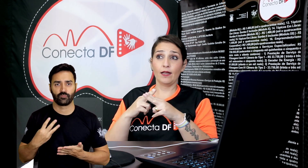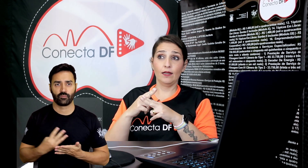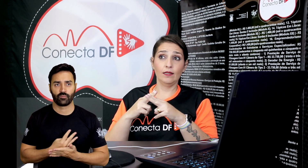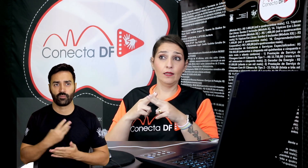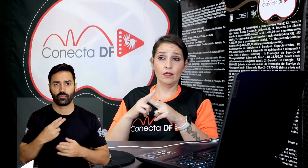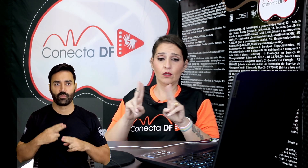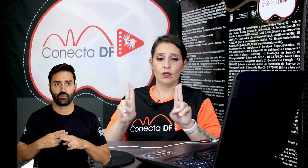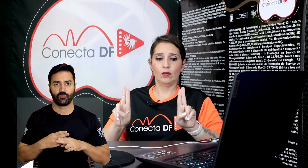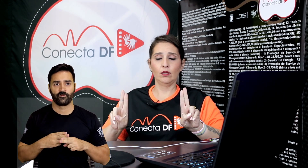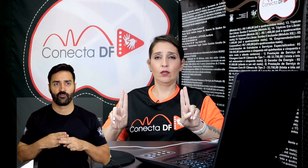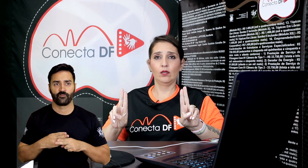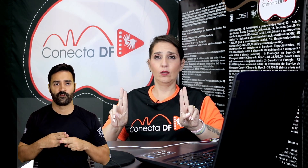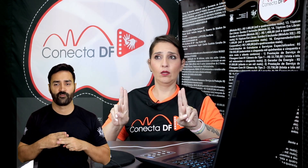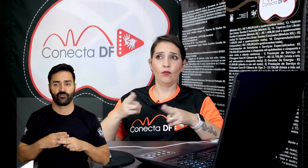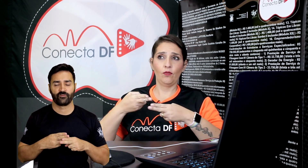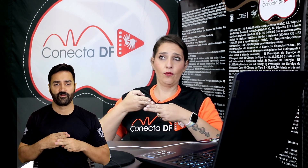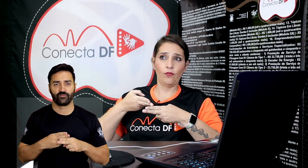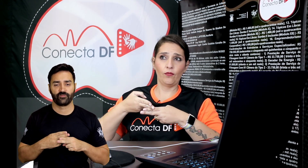faca,